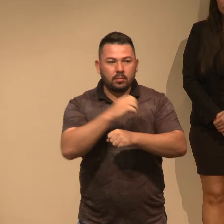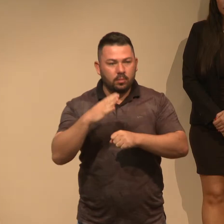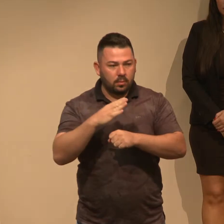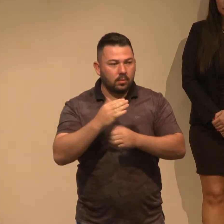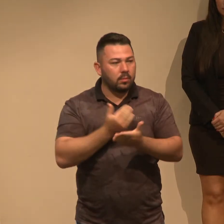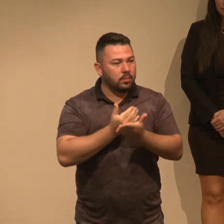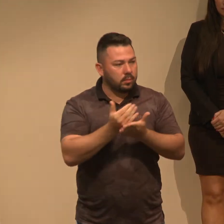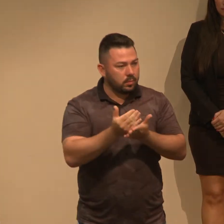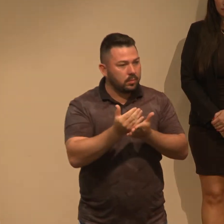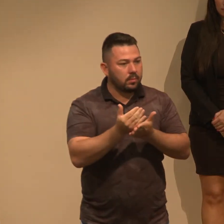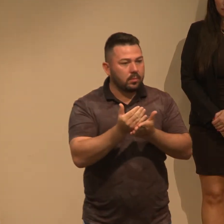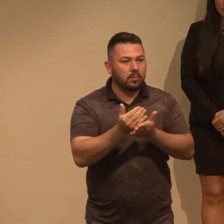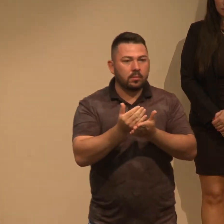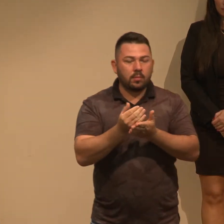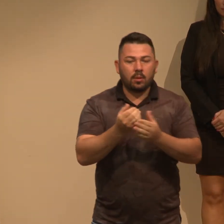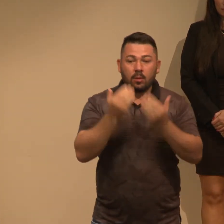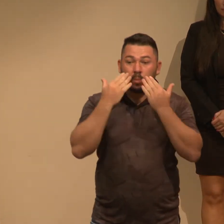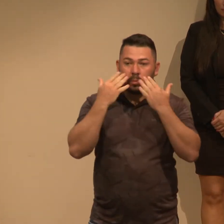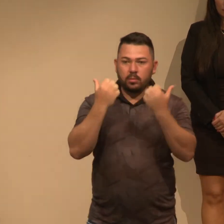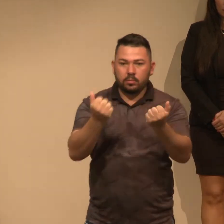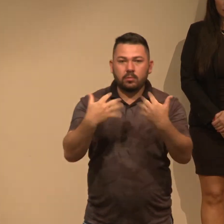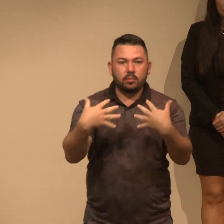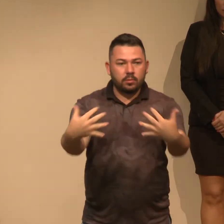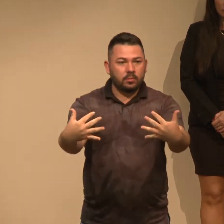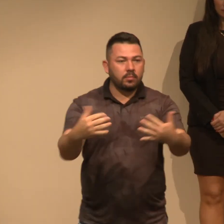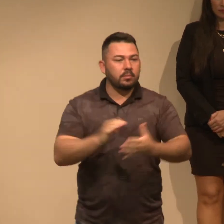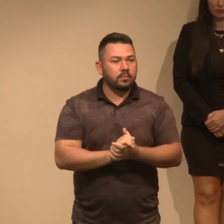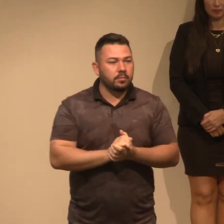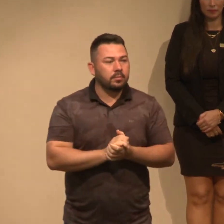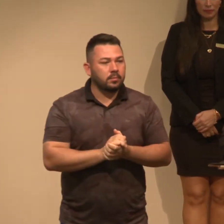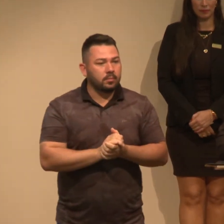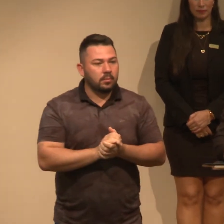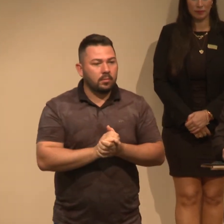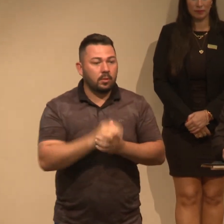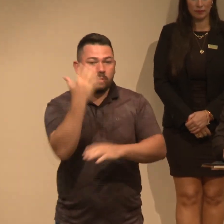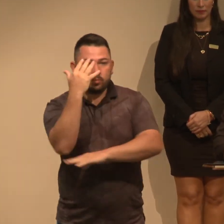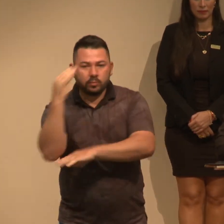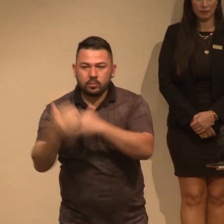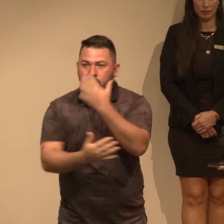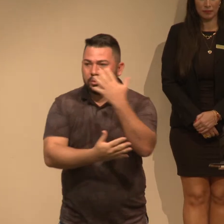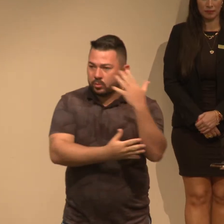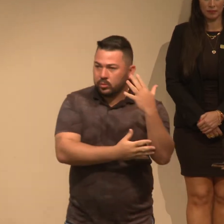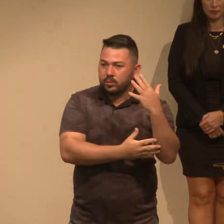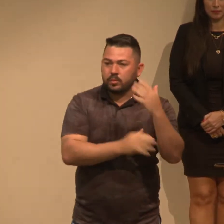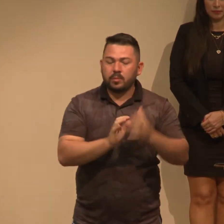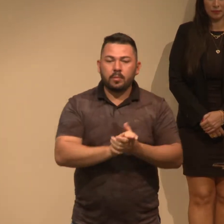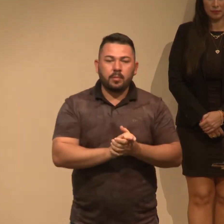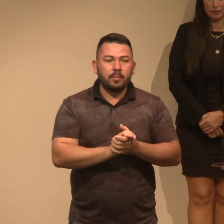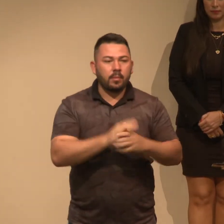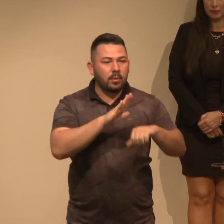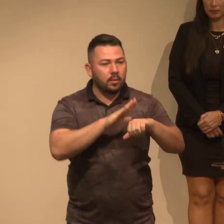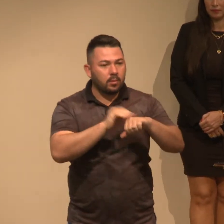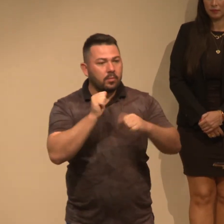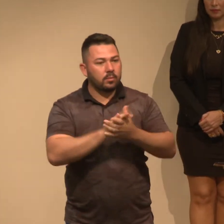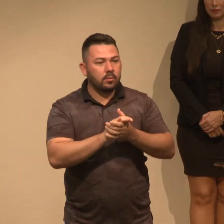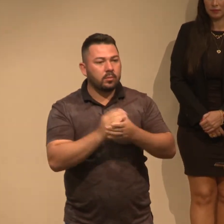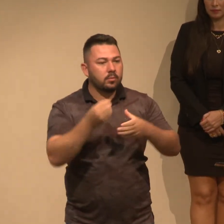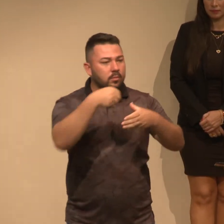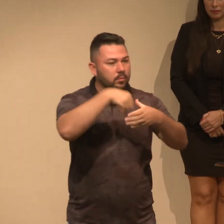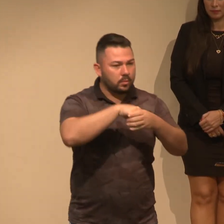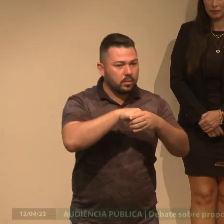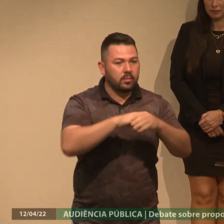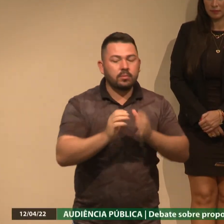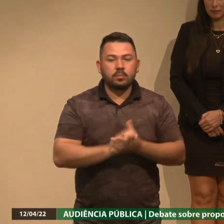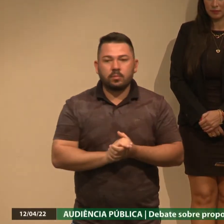a esta audiência pública convocada pela comissão de turismo e meio ambiente atendendo requerimento do